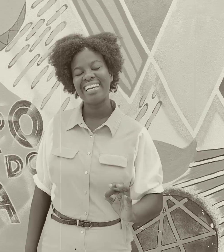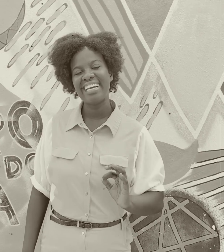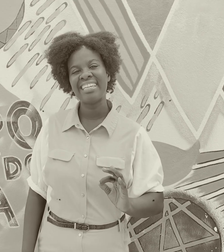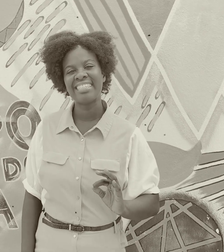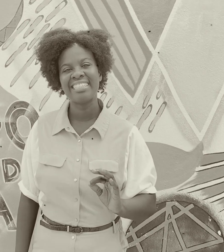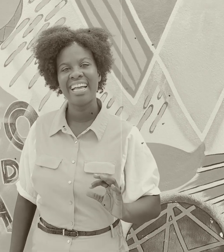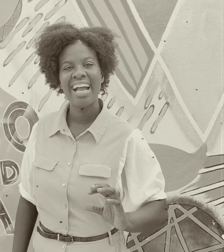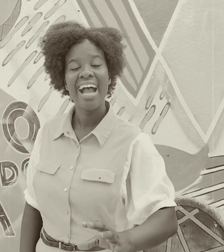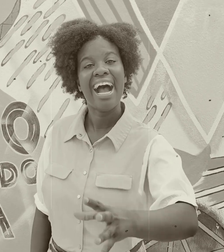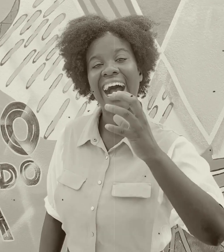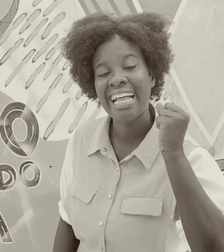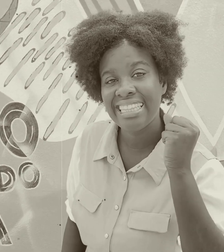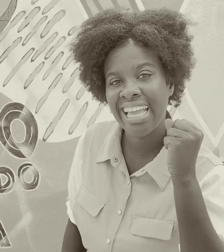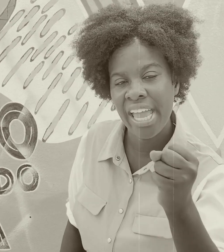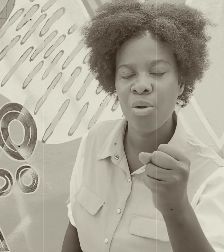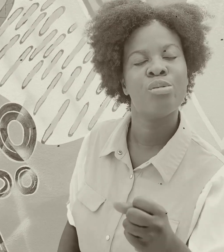agradecer a Deus.